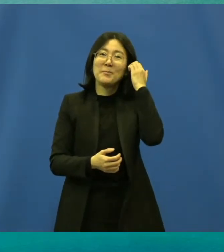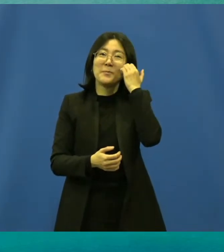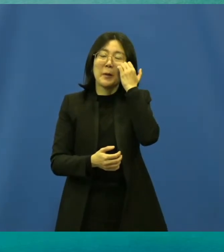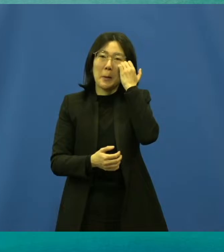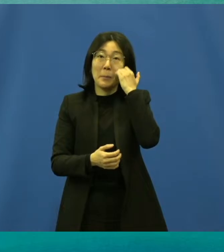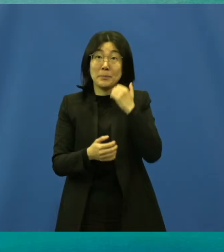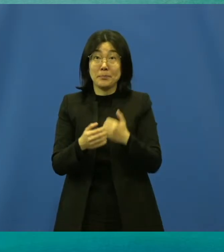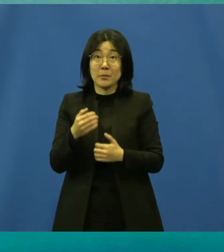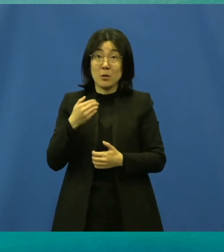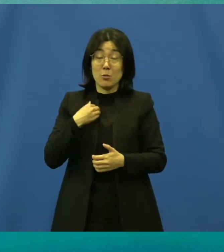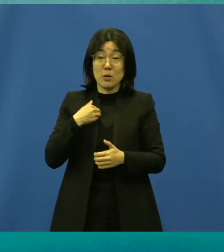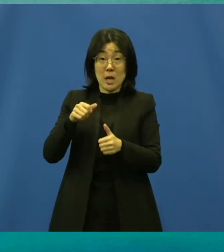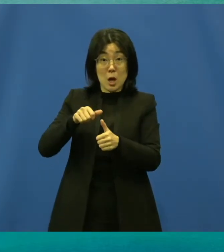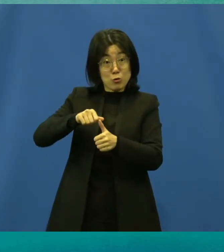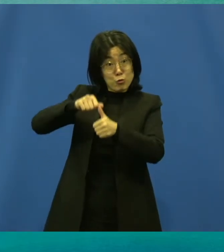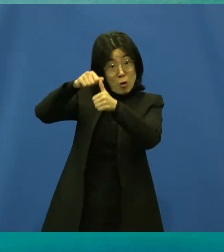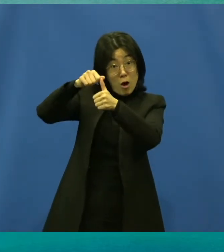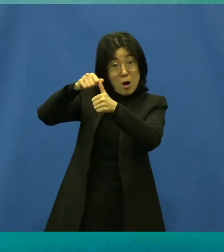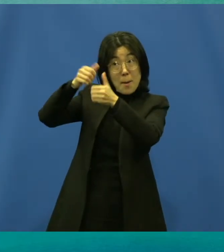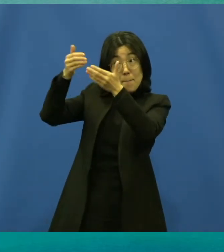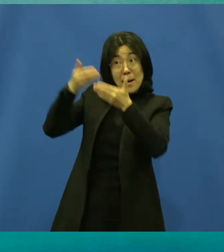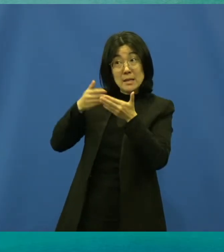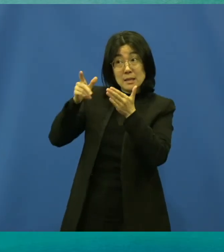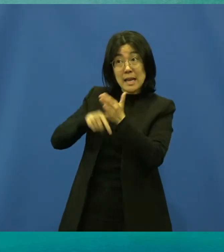여부에 달려 있다면 우리는 소망이 없습니다.